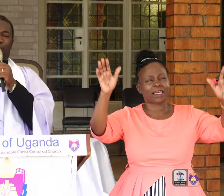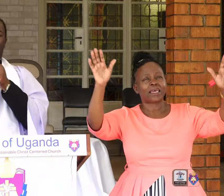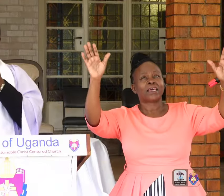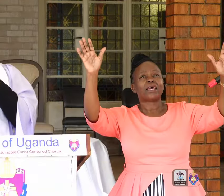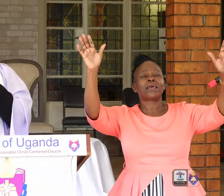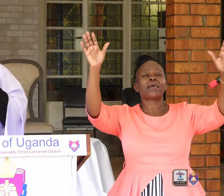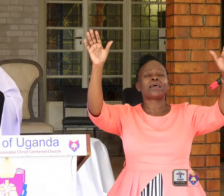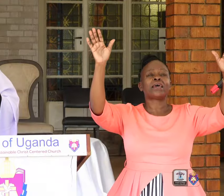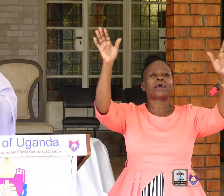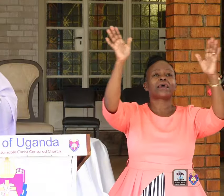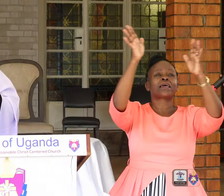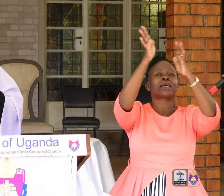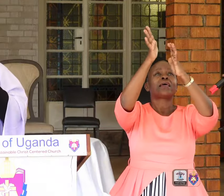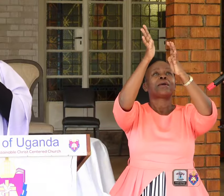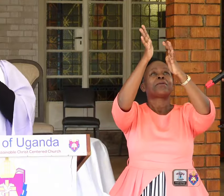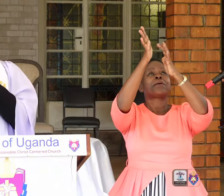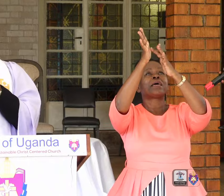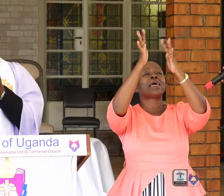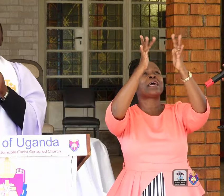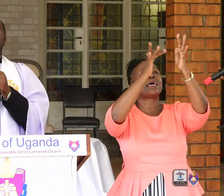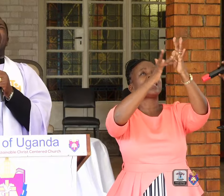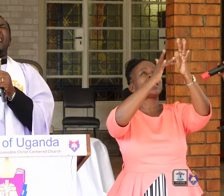Yes, bera nange.